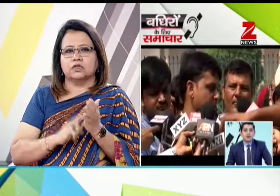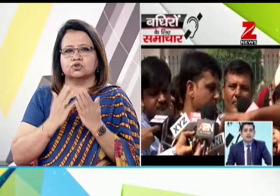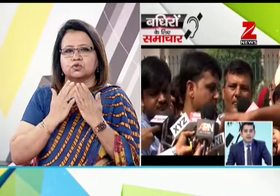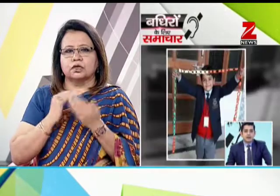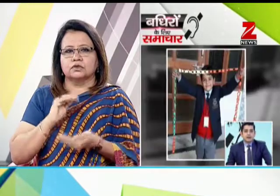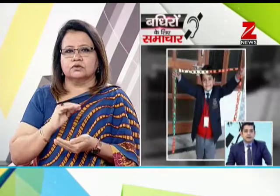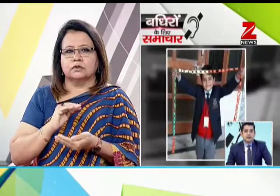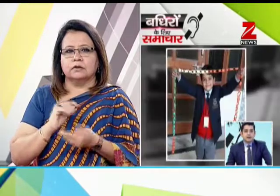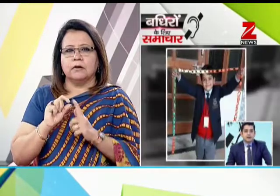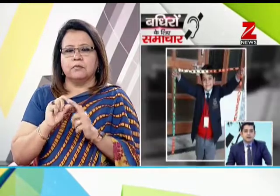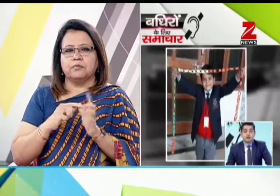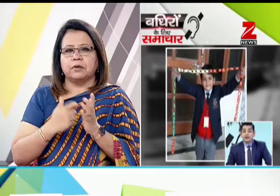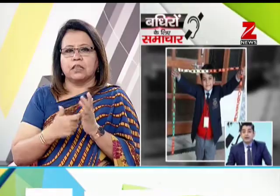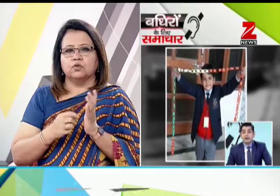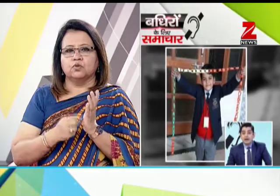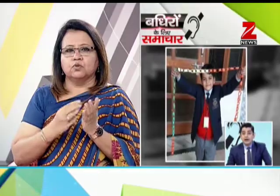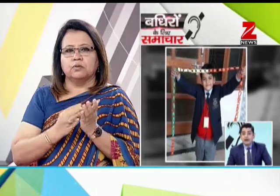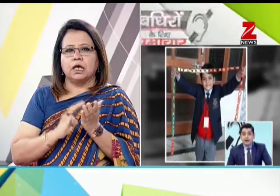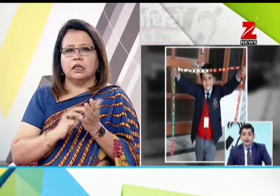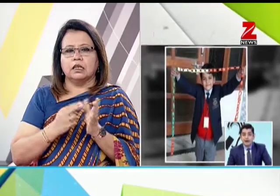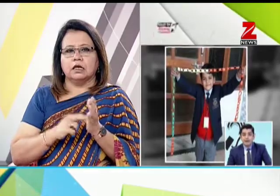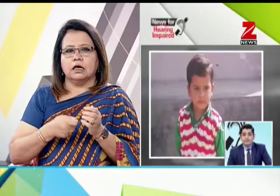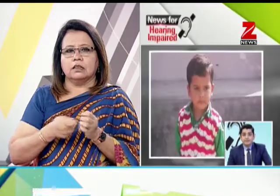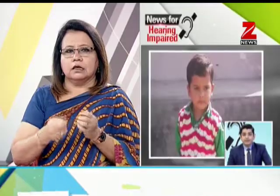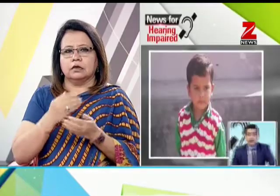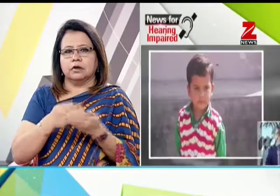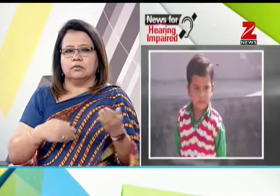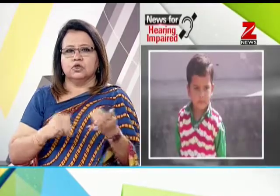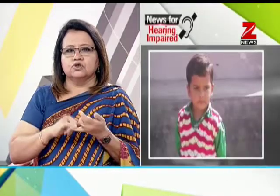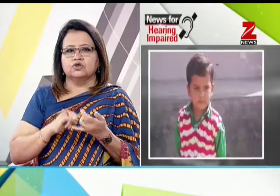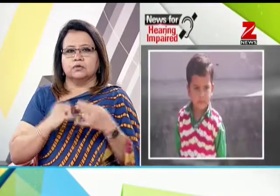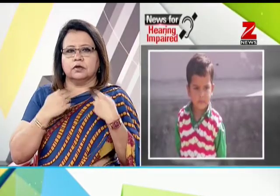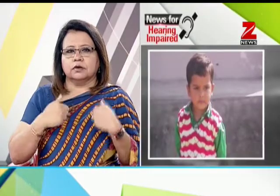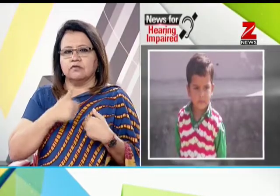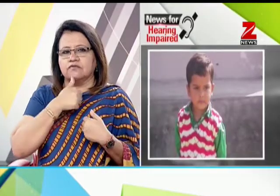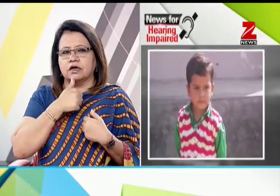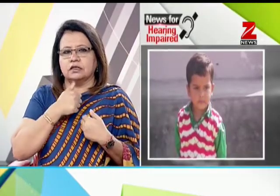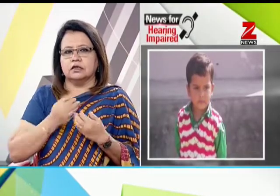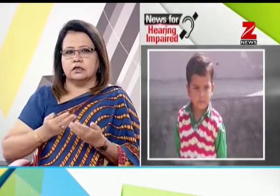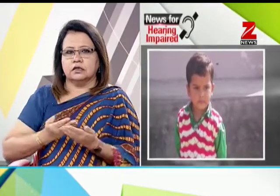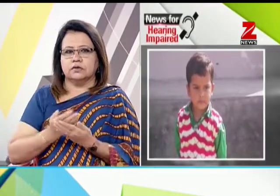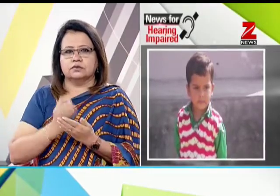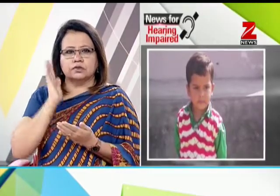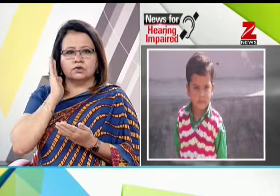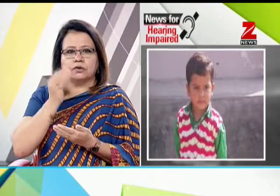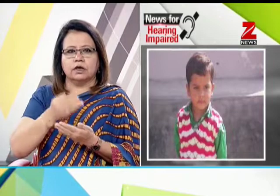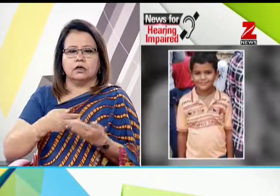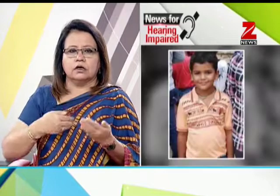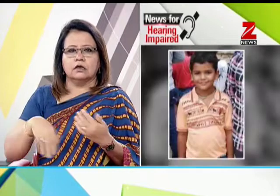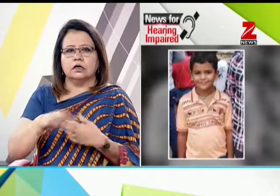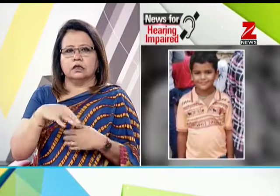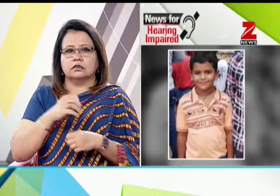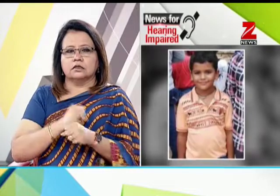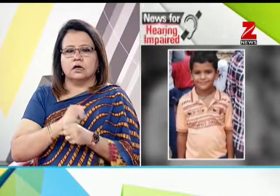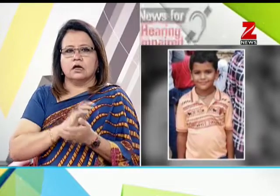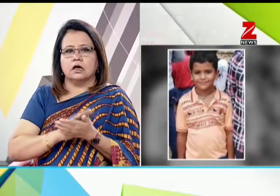के छात्र प्रद्युम्न की हत्या के मामले में सुप्रीम कोर्ट ने पिता की अर्जी पर सुनवाई की। केंद्र